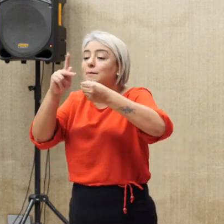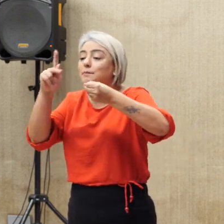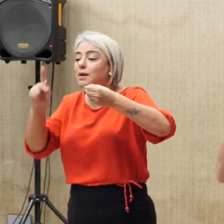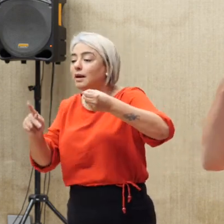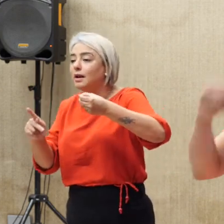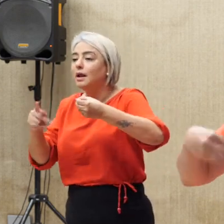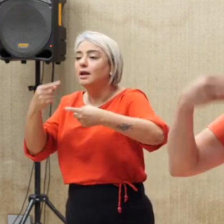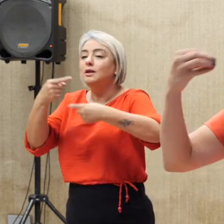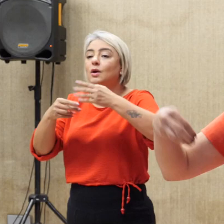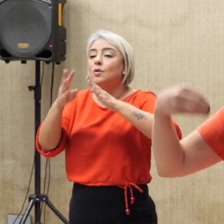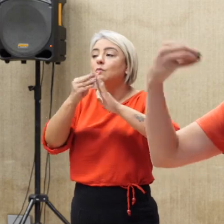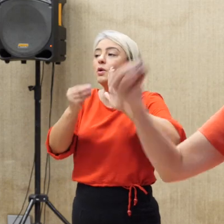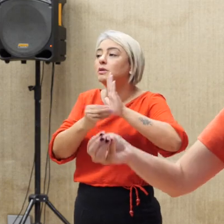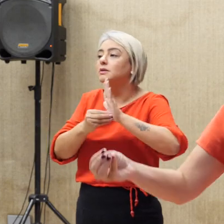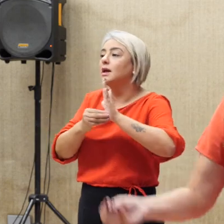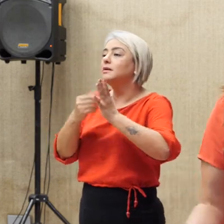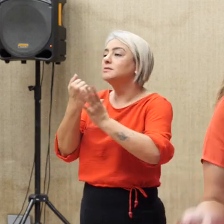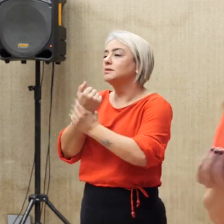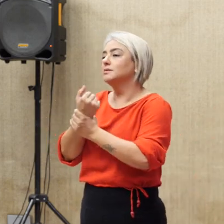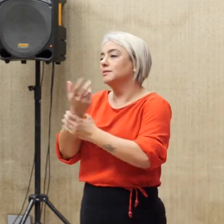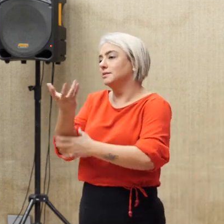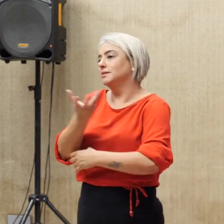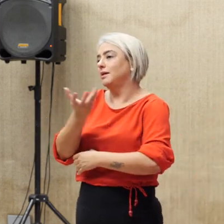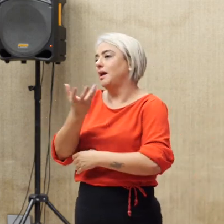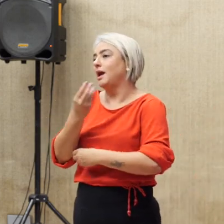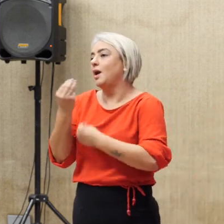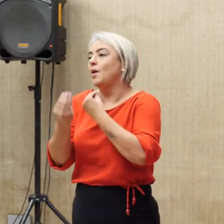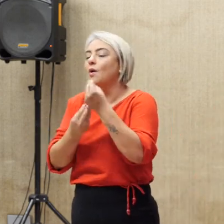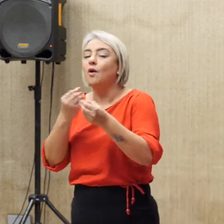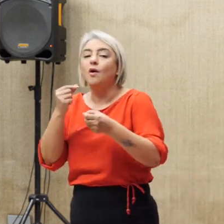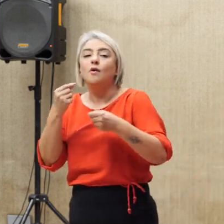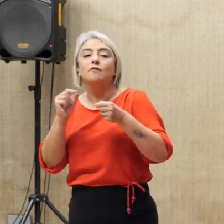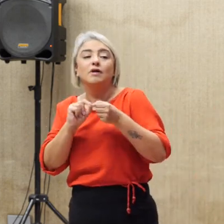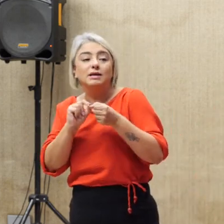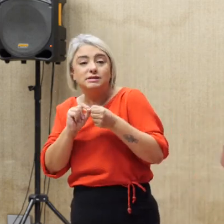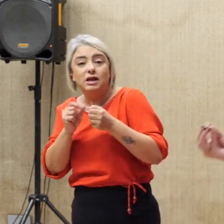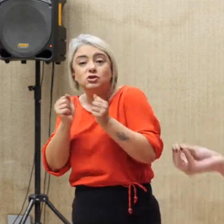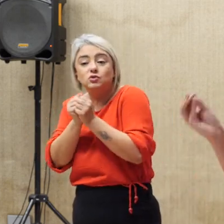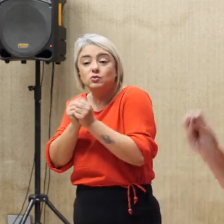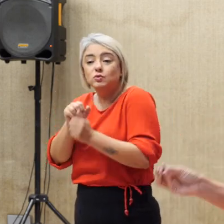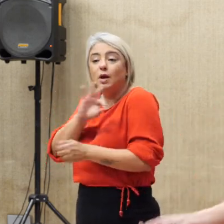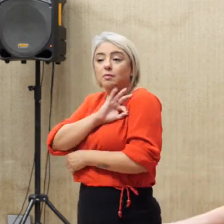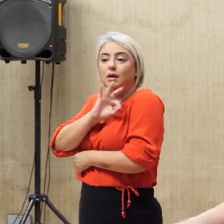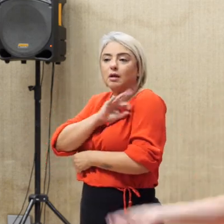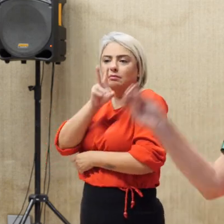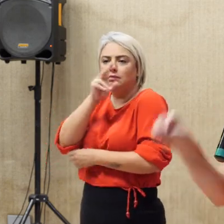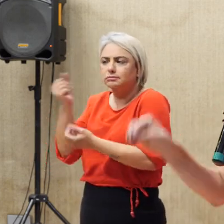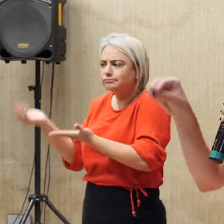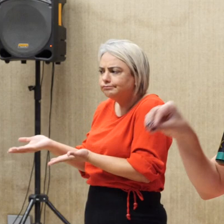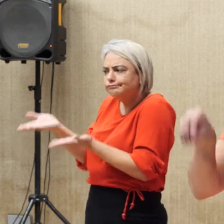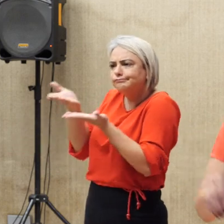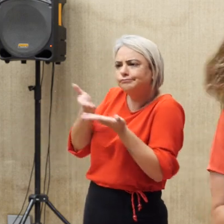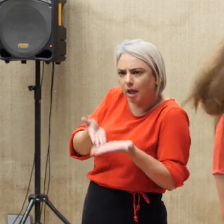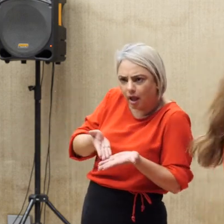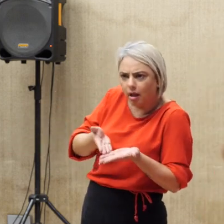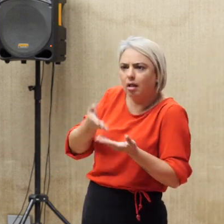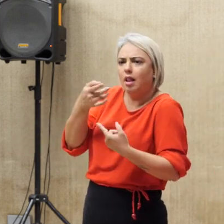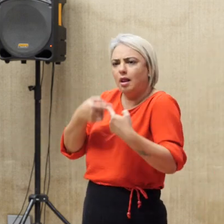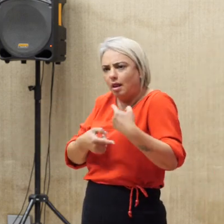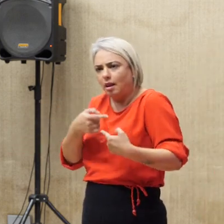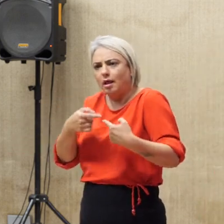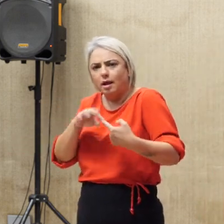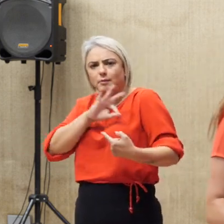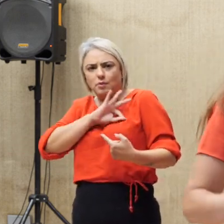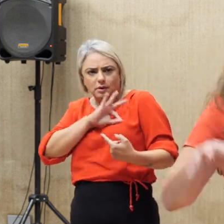periferia discute o modelo de segurança que ela quer? E como fazer isso com as polícias? Porque a gente também precisa de ter força para trazer as polícias também para esse debate,